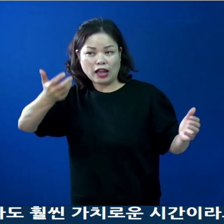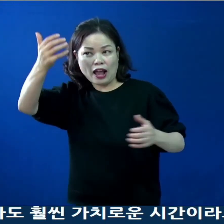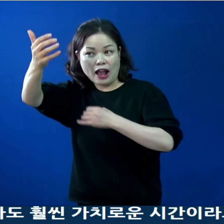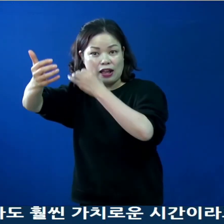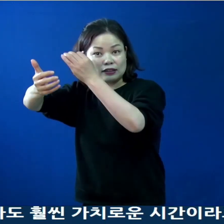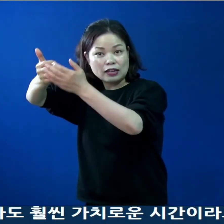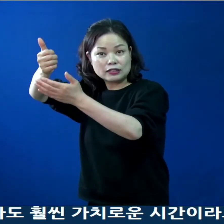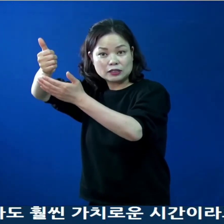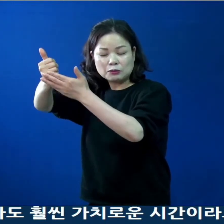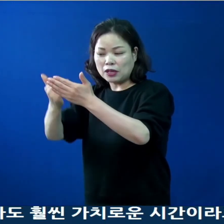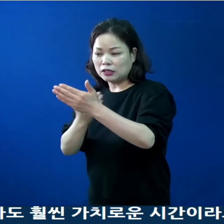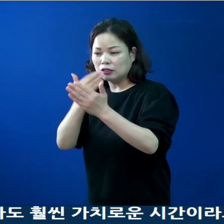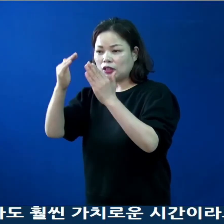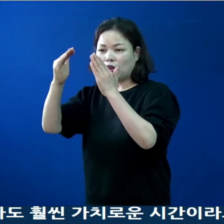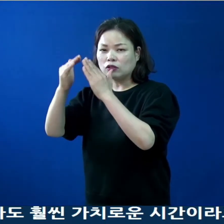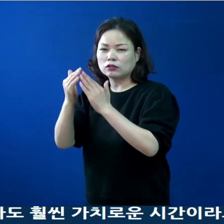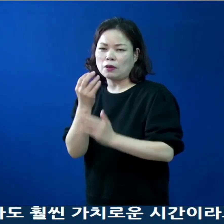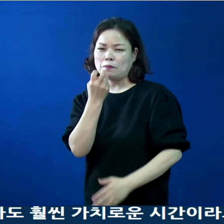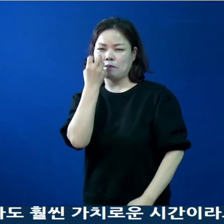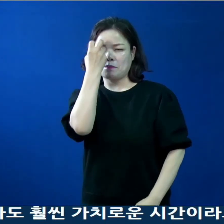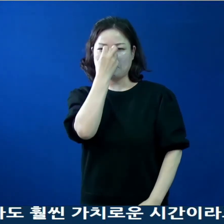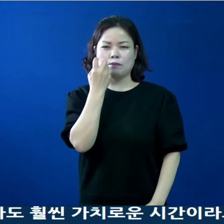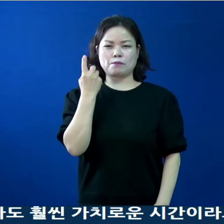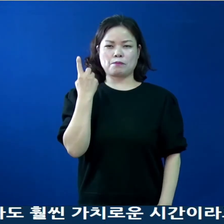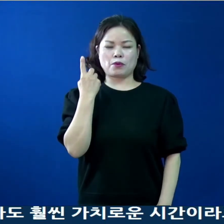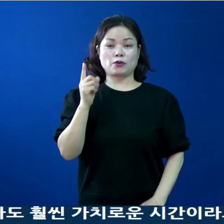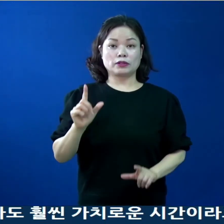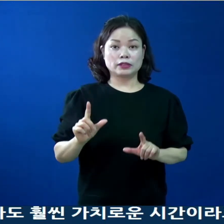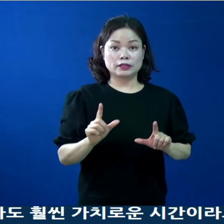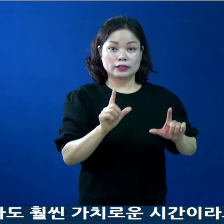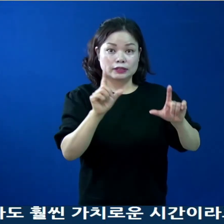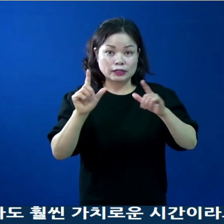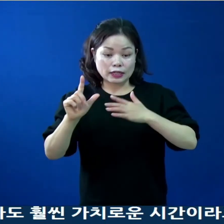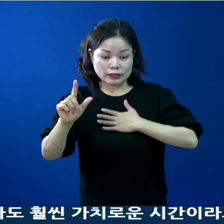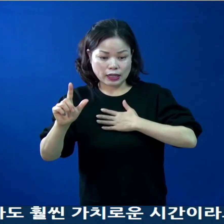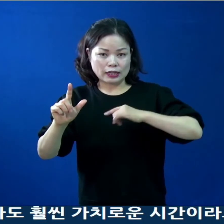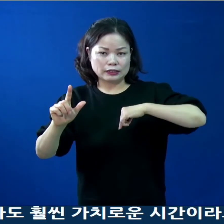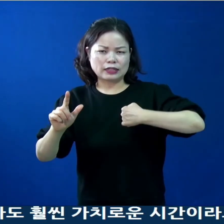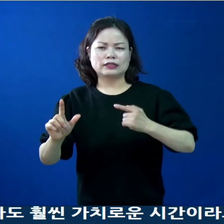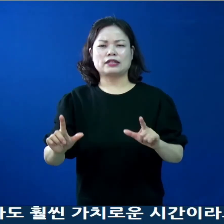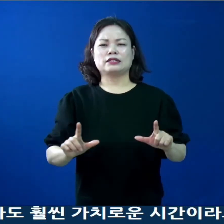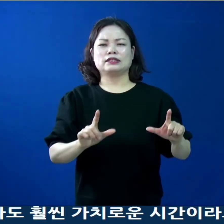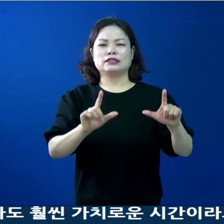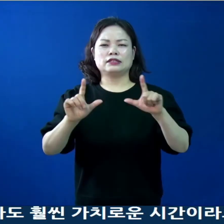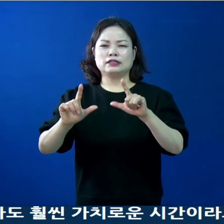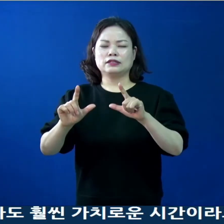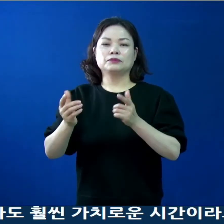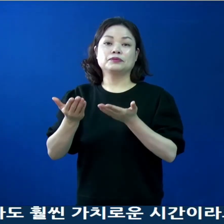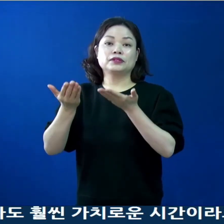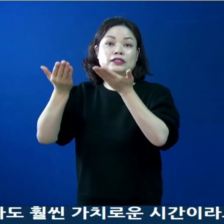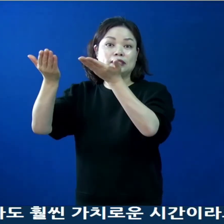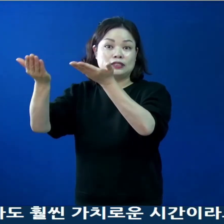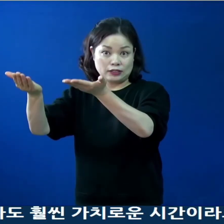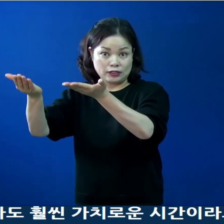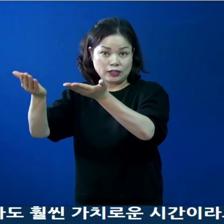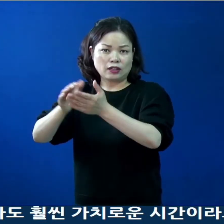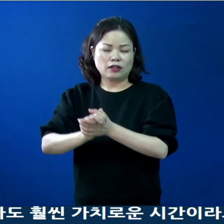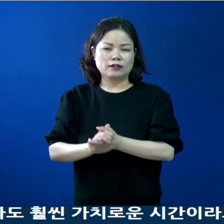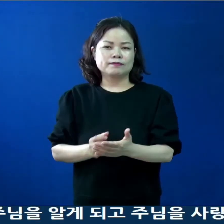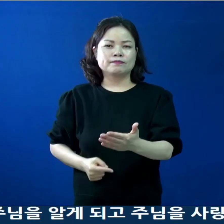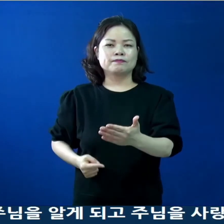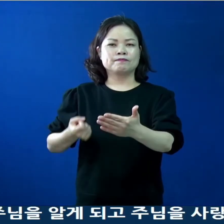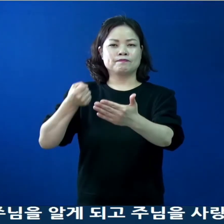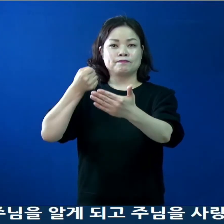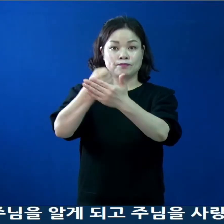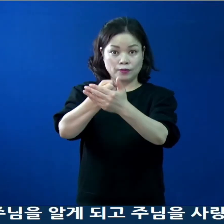하나님의 성전 문지기로 사는 삶으로 나 자신의 삶을 던지게 되는 것입니다. 결단을 하는